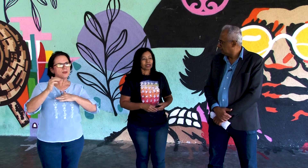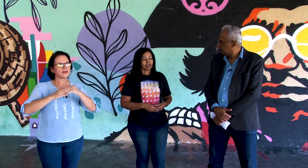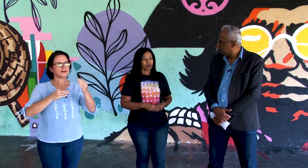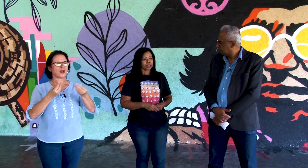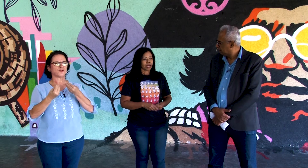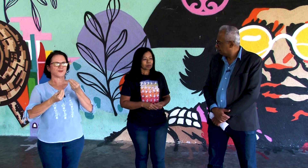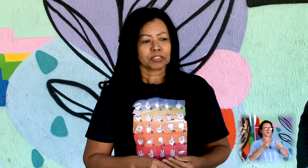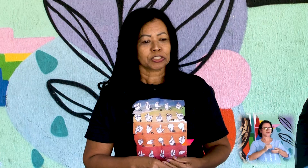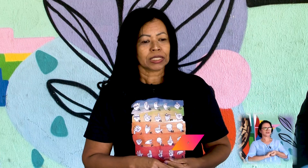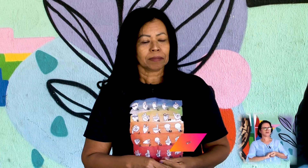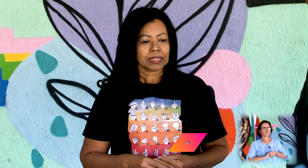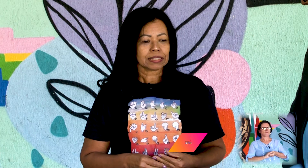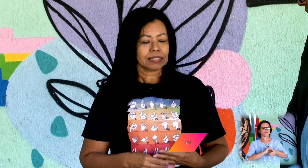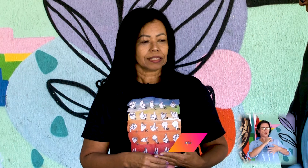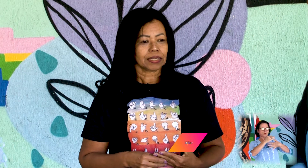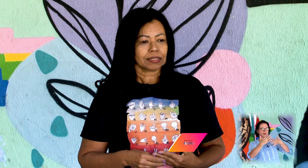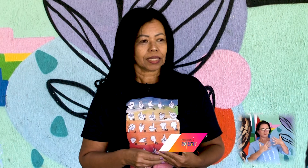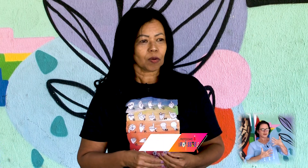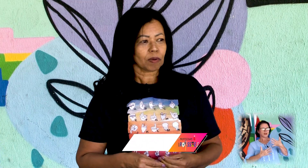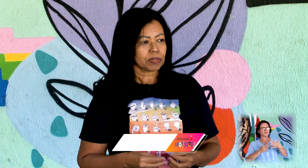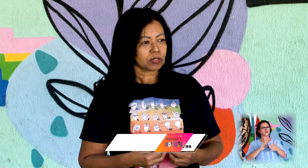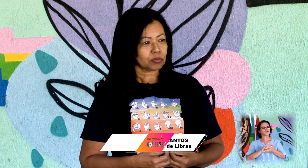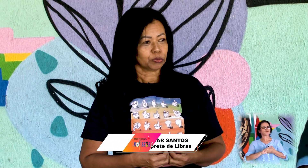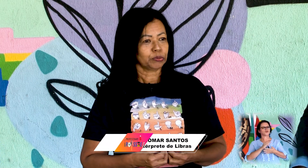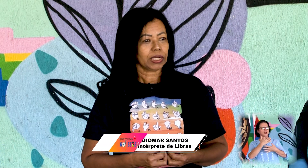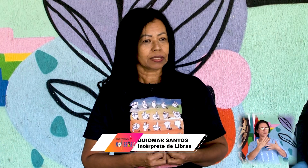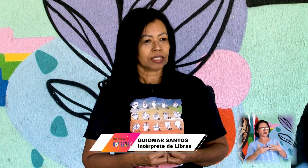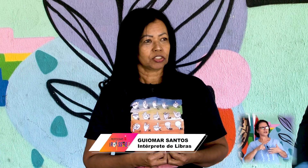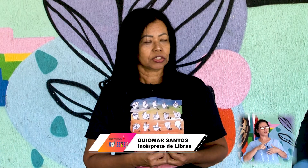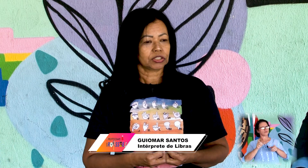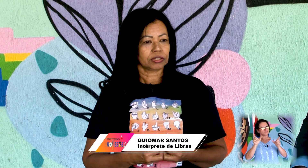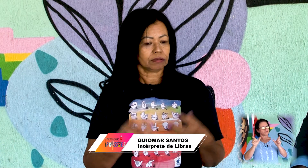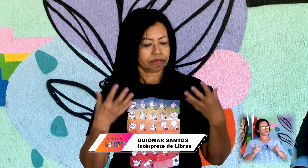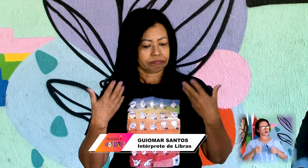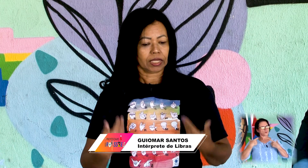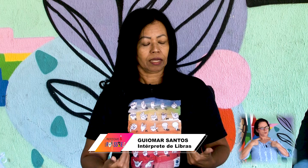Bom, o intérprete de Libras, ele tem que ter uma postura, né,